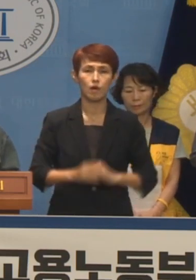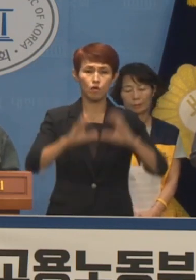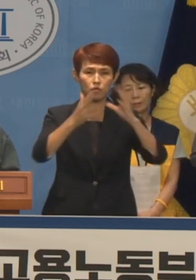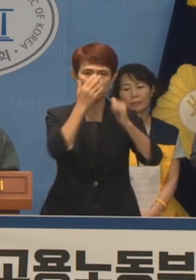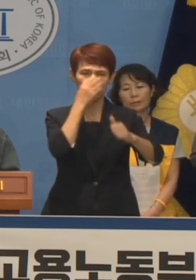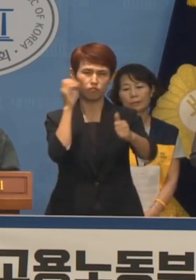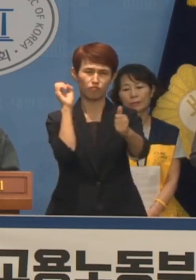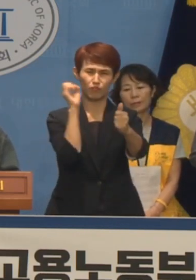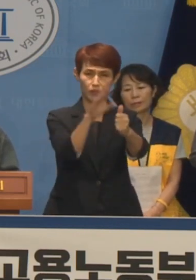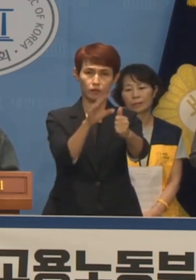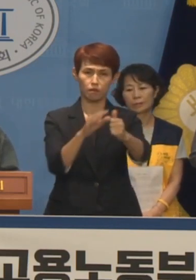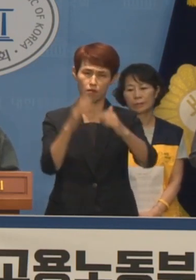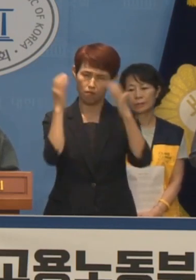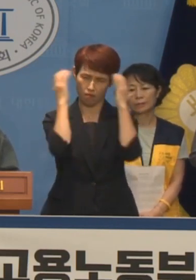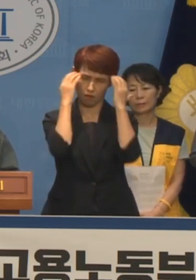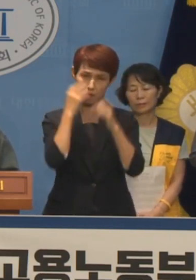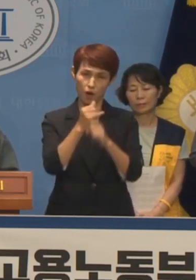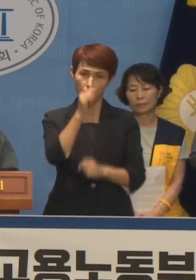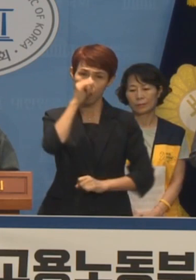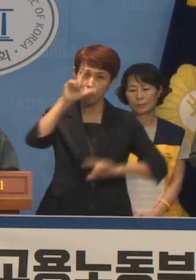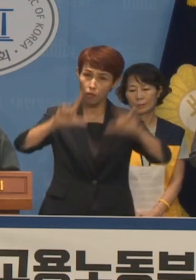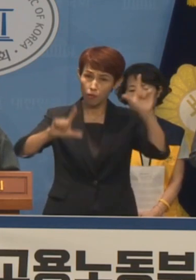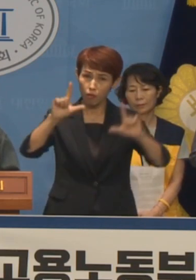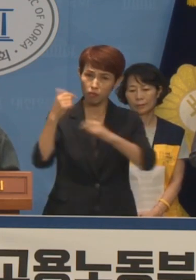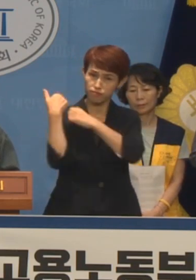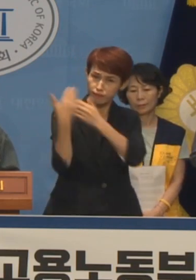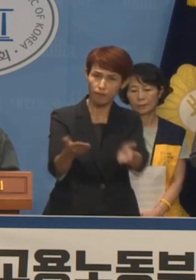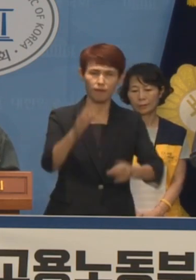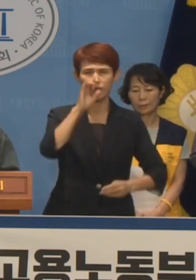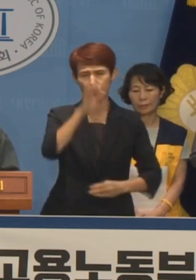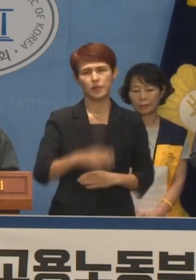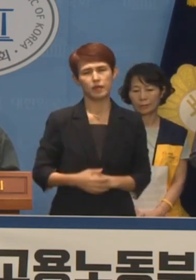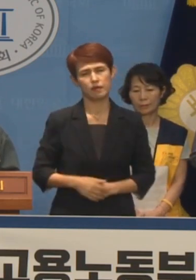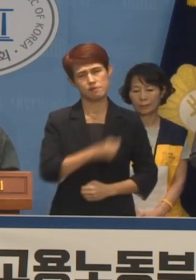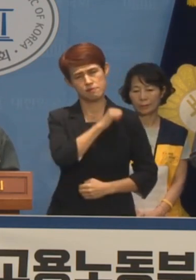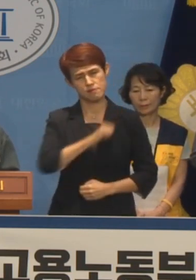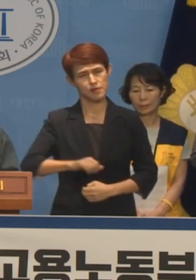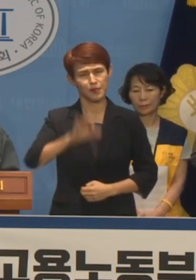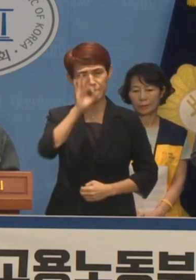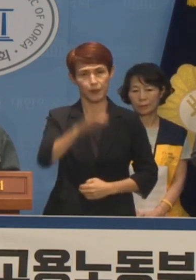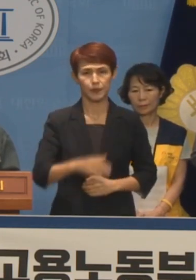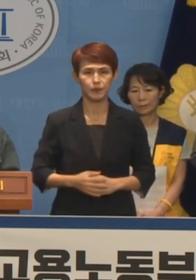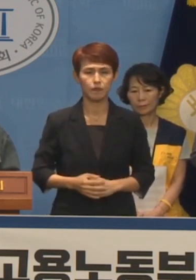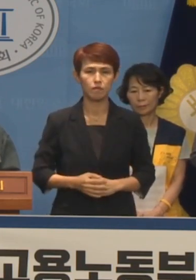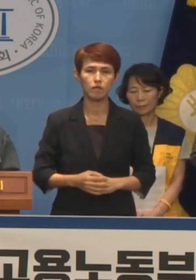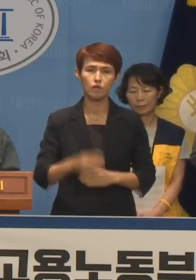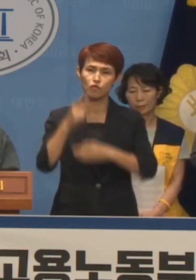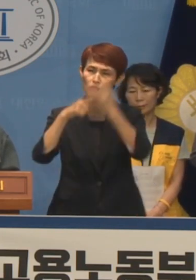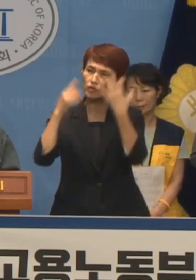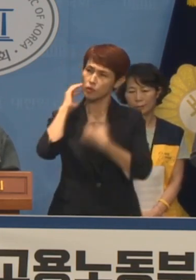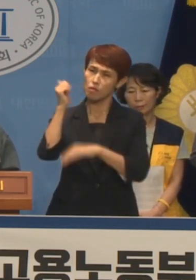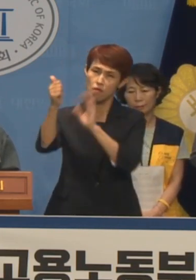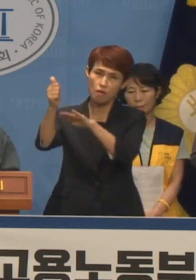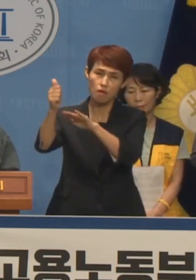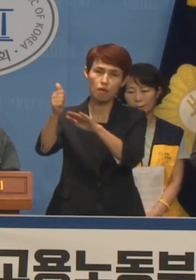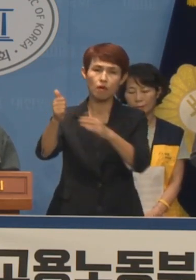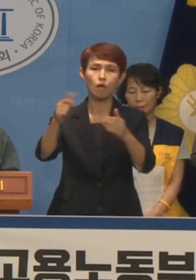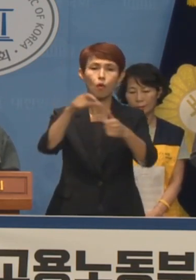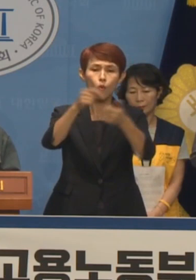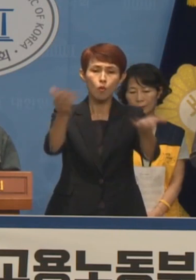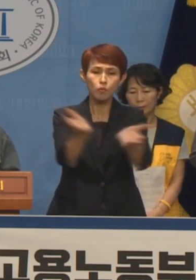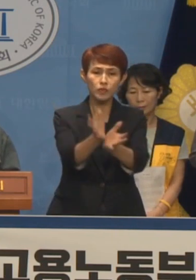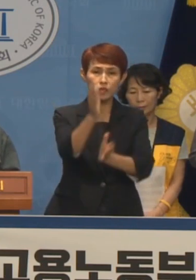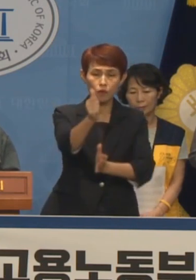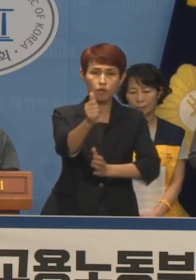무시하고 고통의 나락으로 내모는 행태를 더 이상 참을 수가 없습니다. 당장 윤석열 대통령은 고용노동부